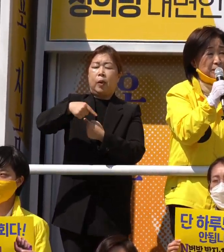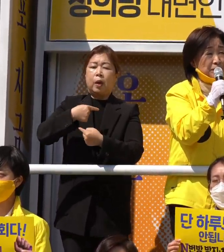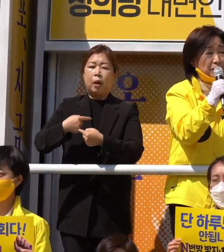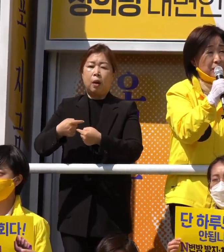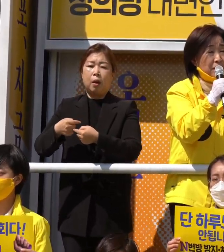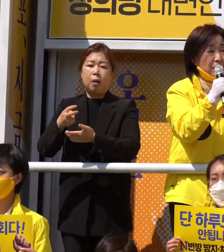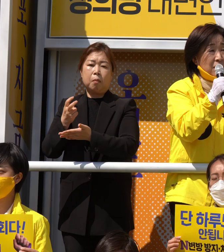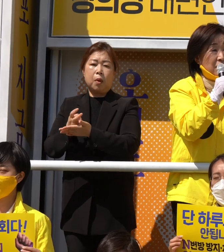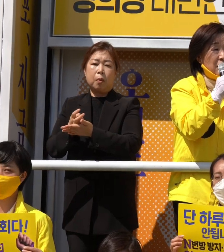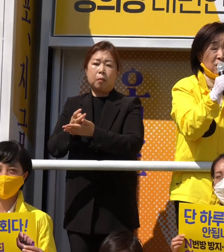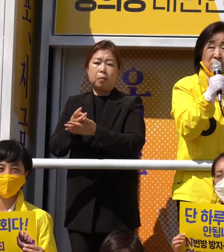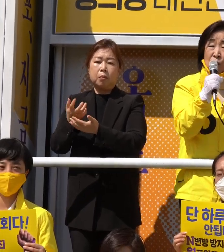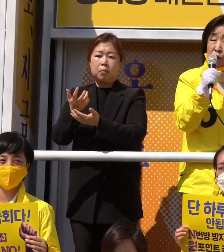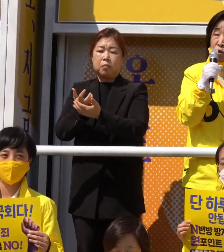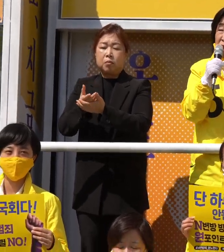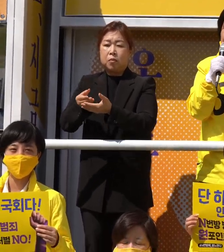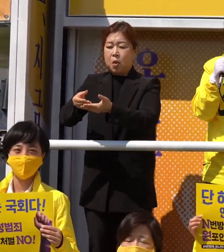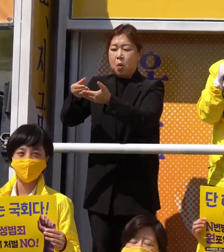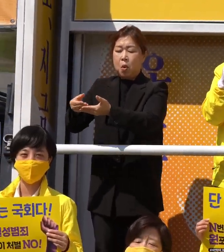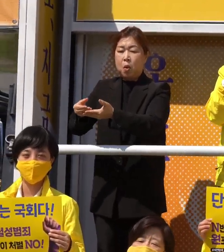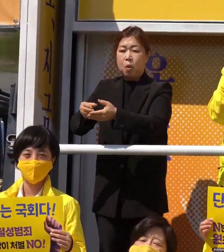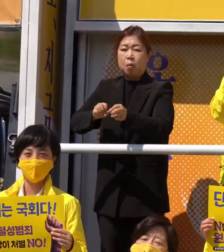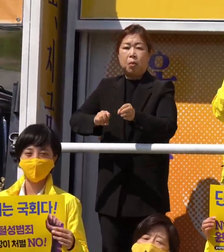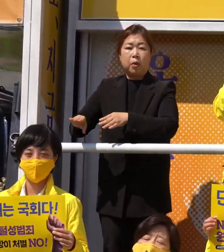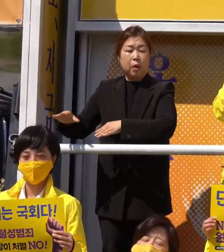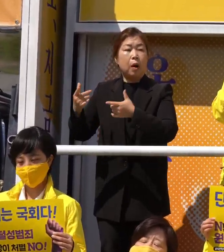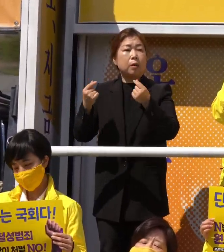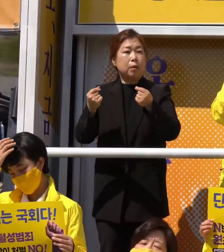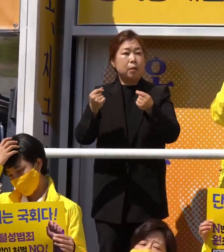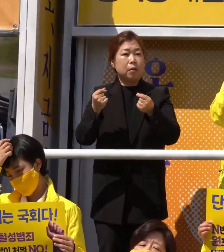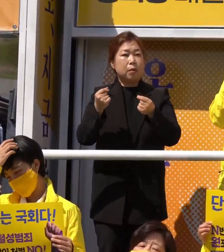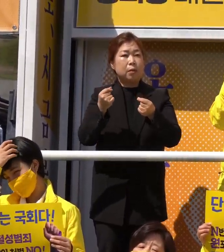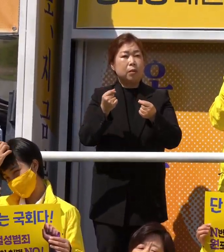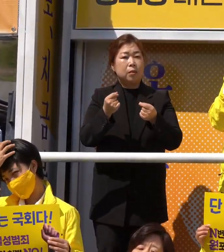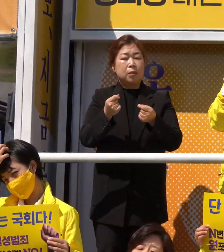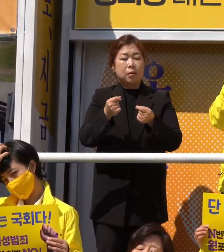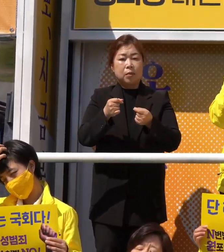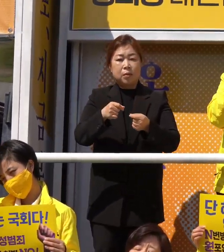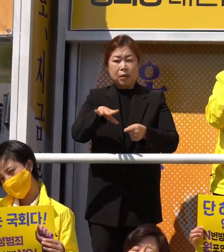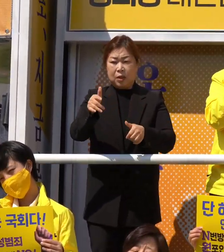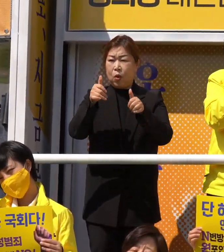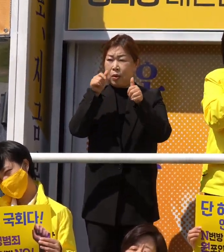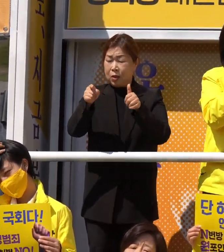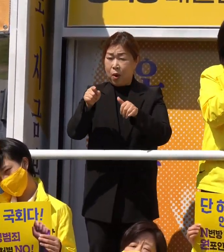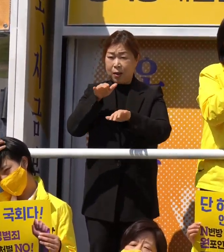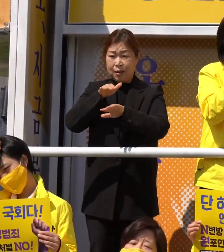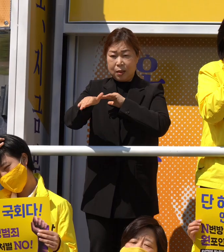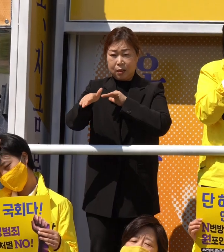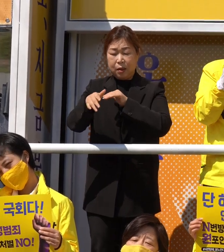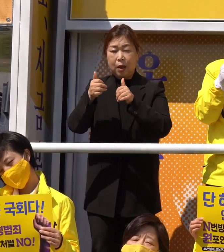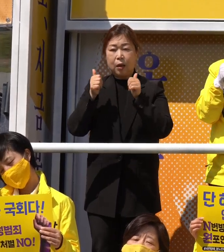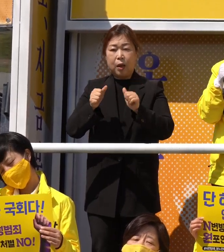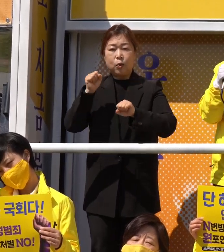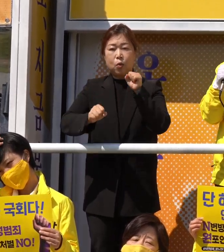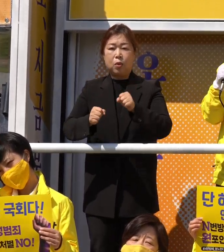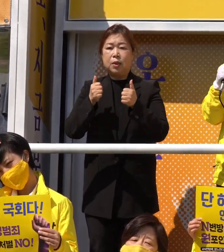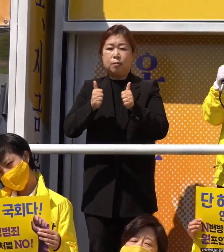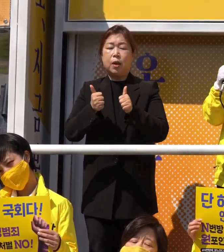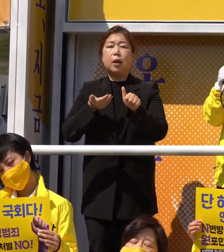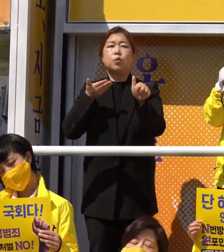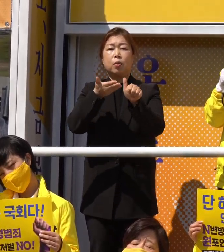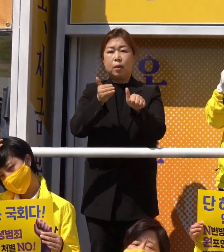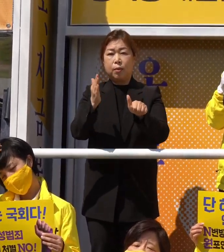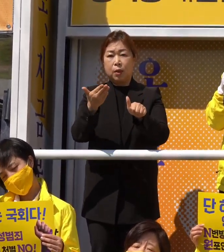되었습니다. 이런 용두삼이 정치를 심판해 주셔야 대한민국이